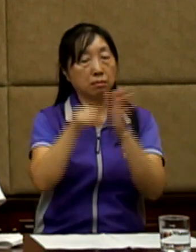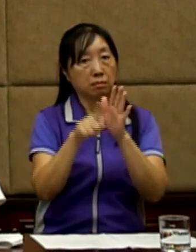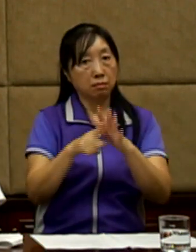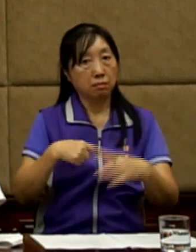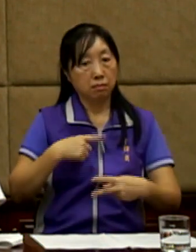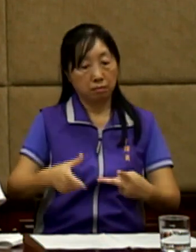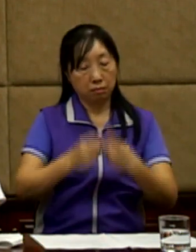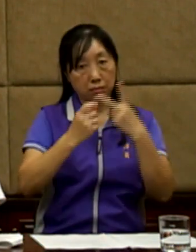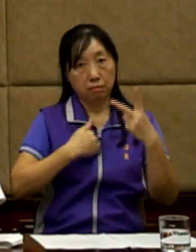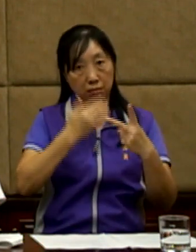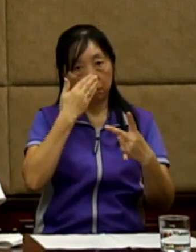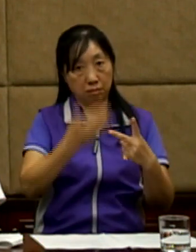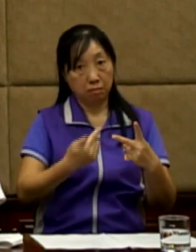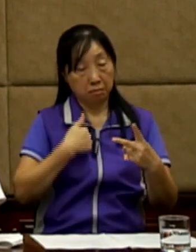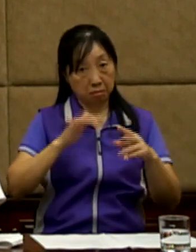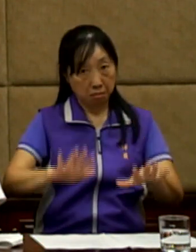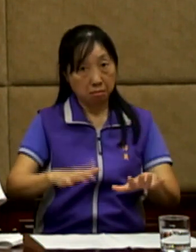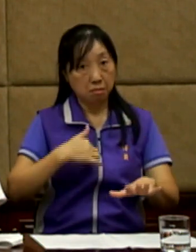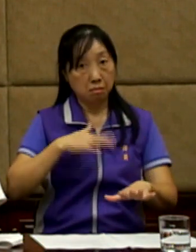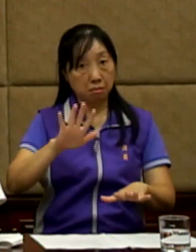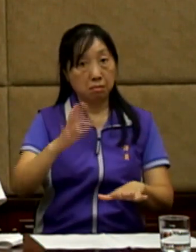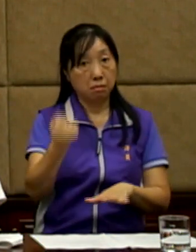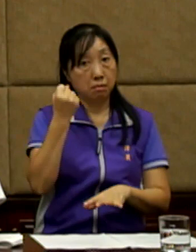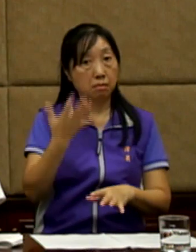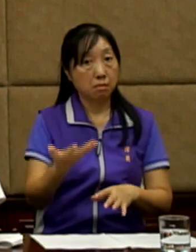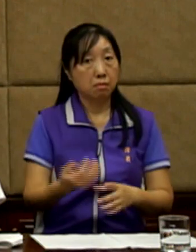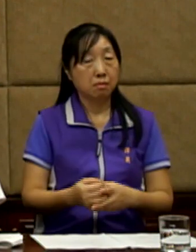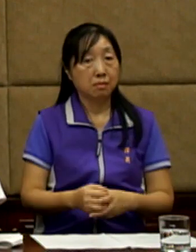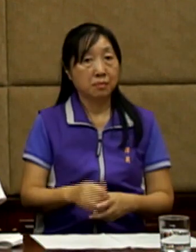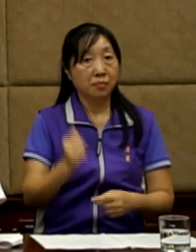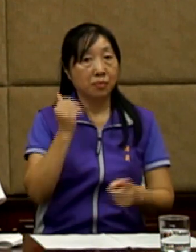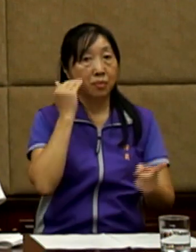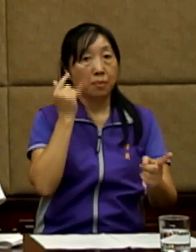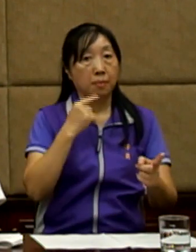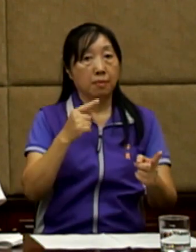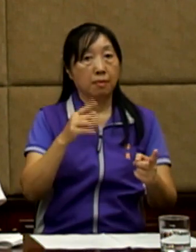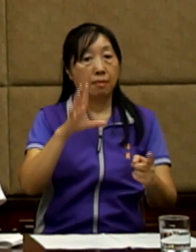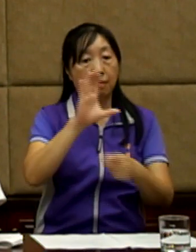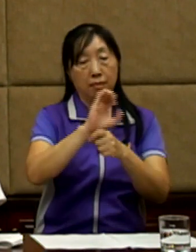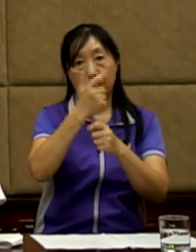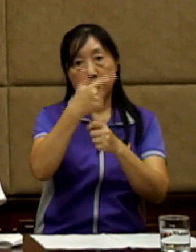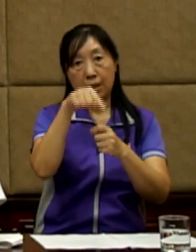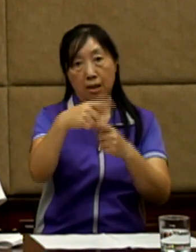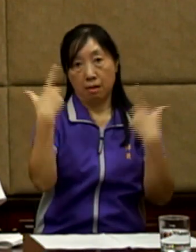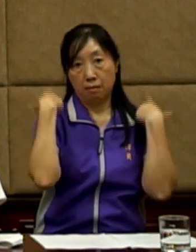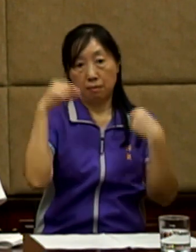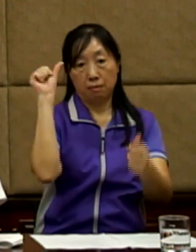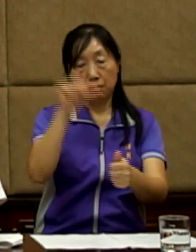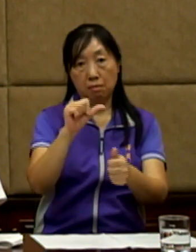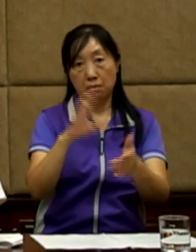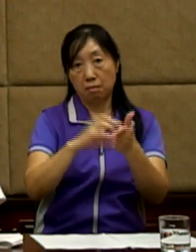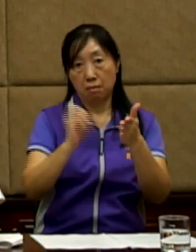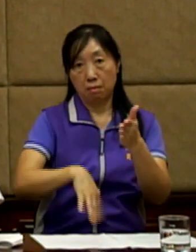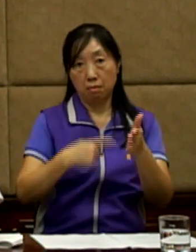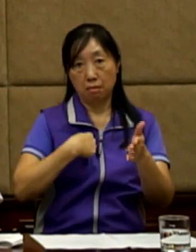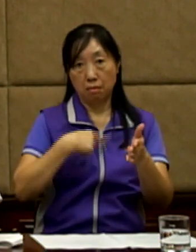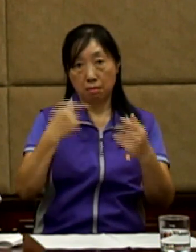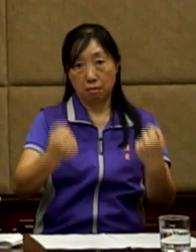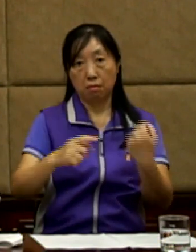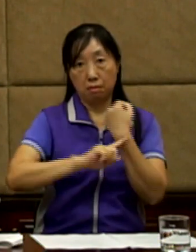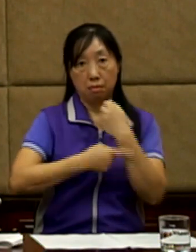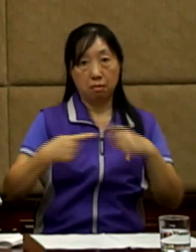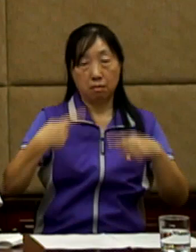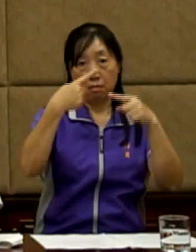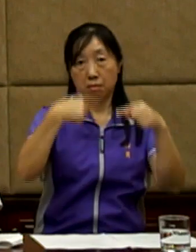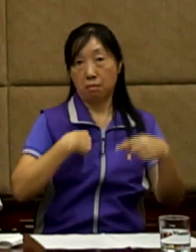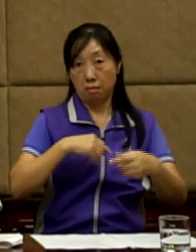握说这一次如果说他要撤销民国96年的原处分的话，在法律上一定站得住脚。 我